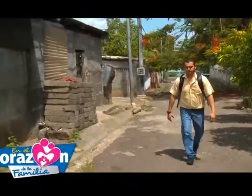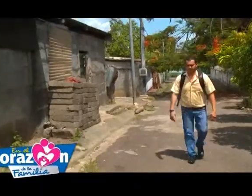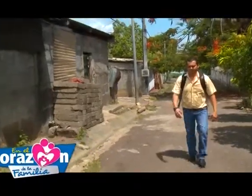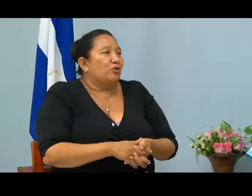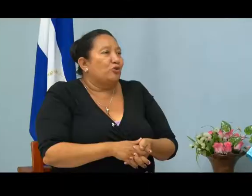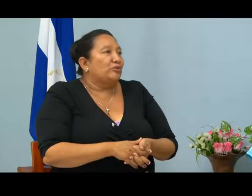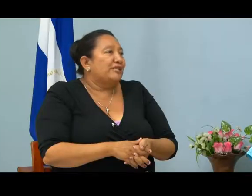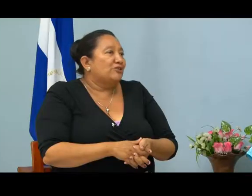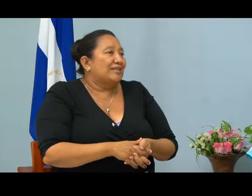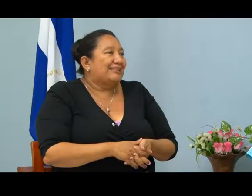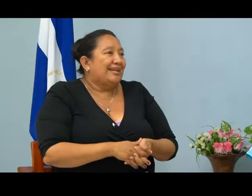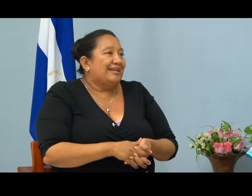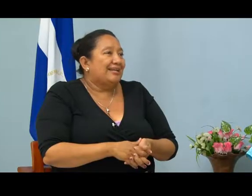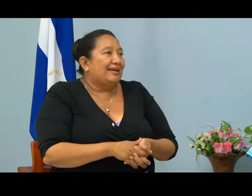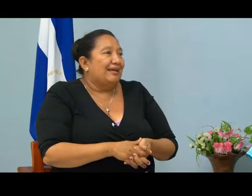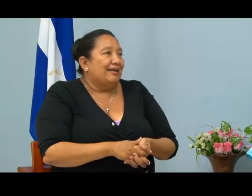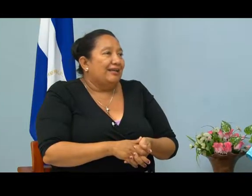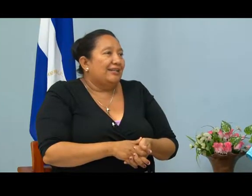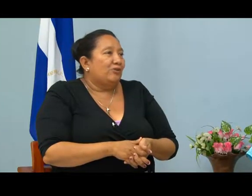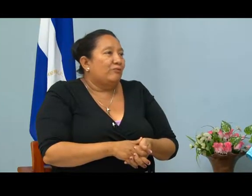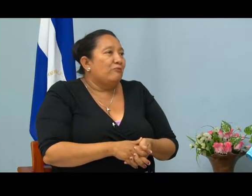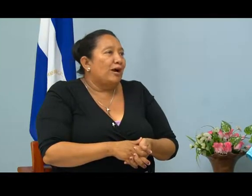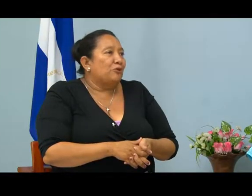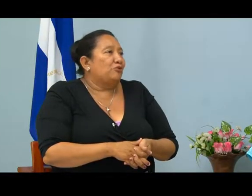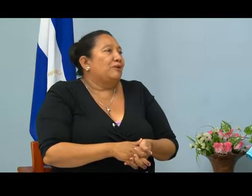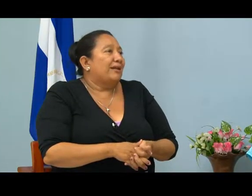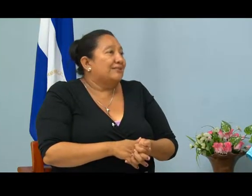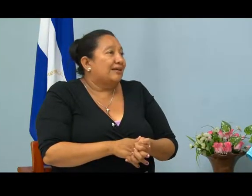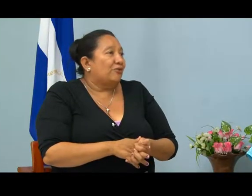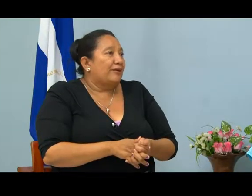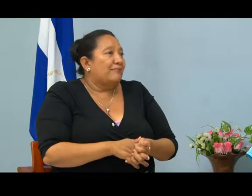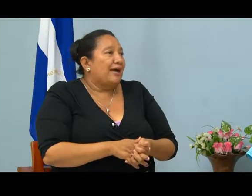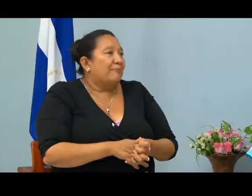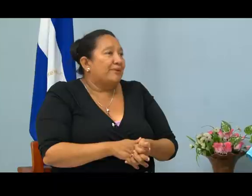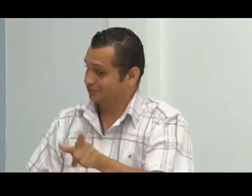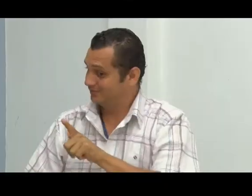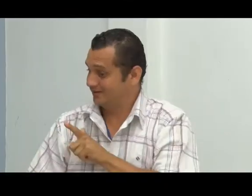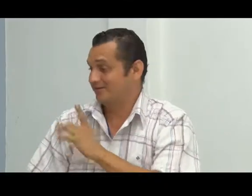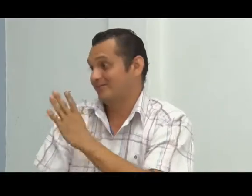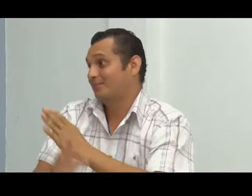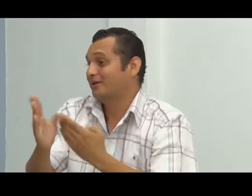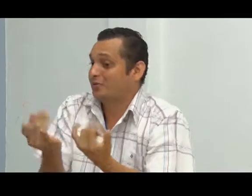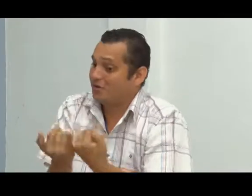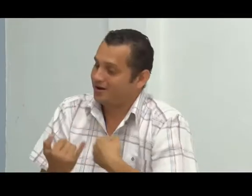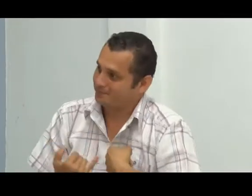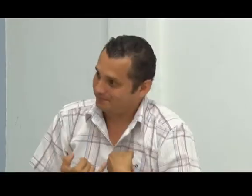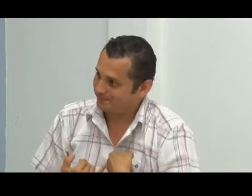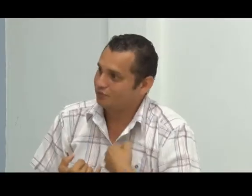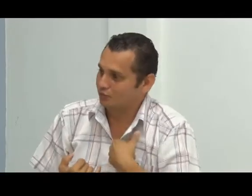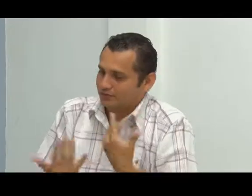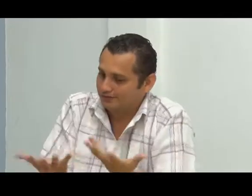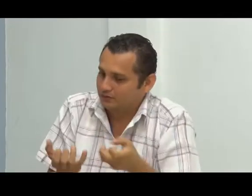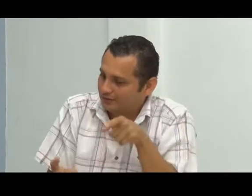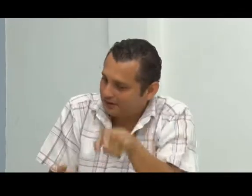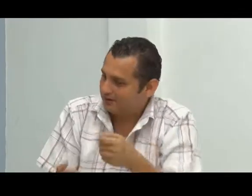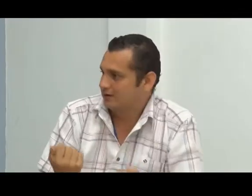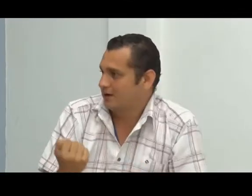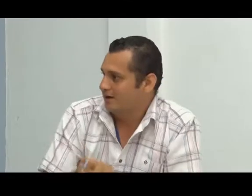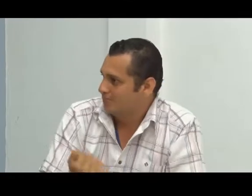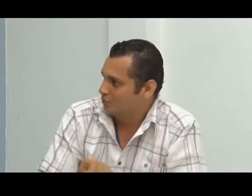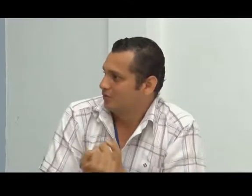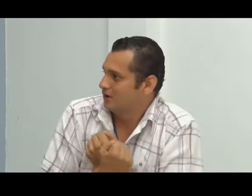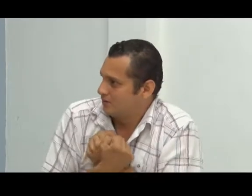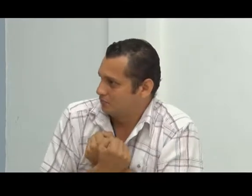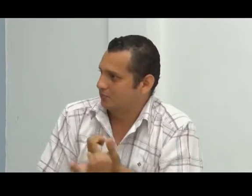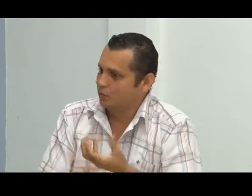quedan sorprendidos cuando yo utilizo esas técnicas. Les digo, vamos a continuar para desarrollar más aprendizaje. Ellos tienen discapacidad igual que a mí,